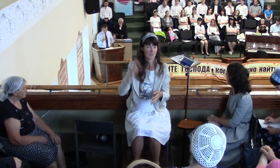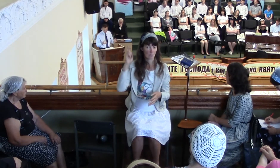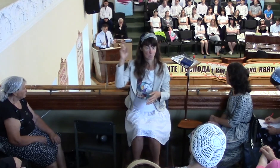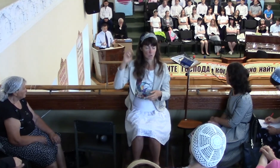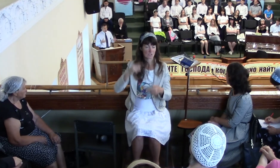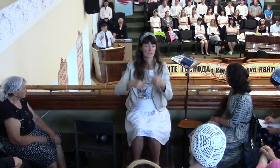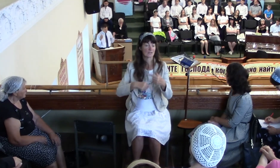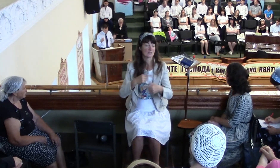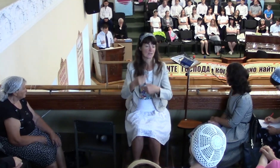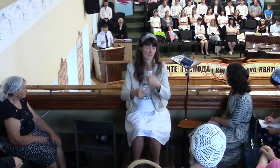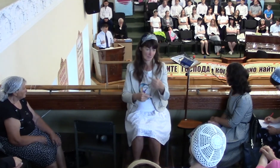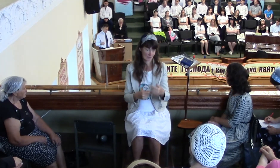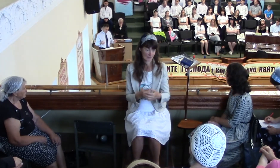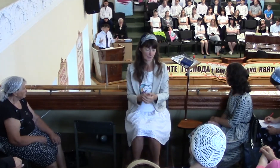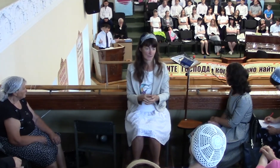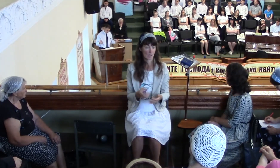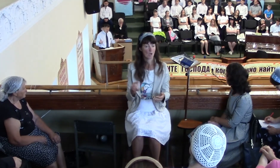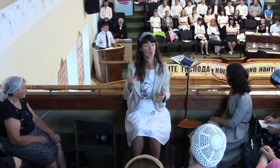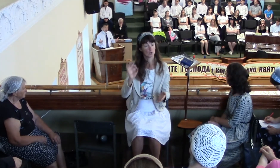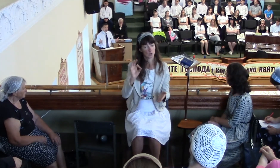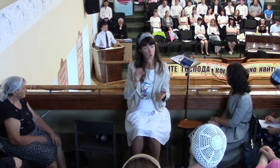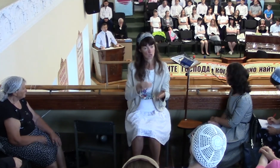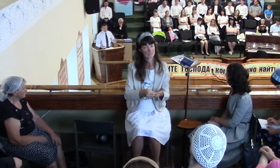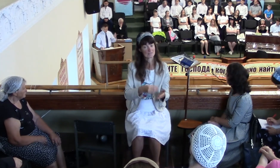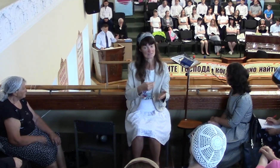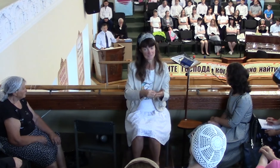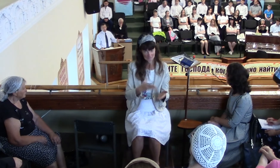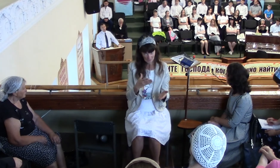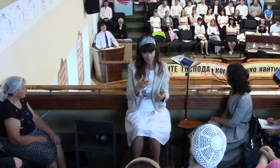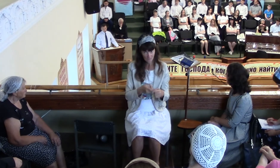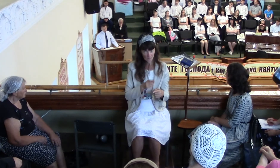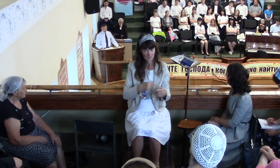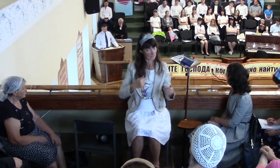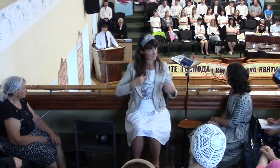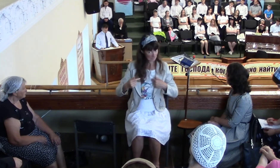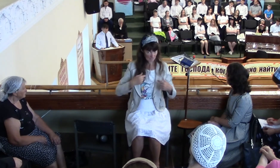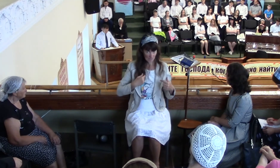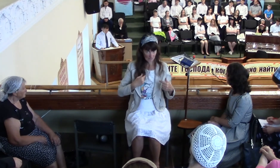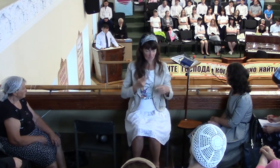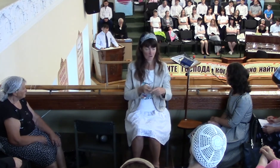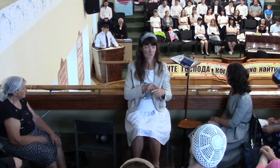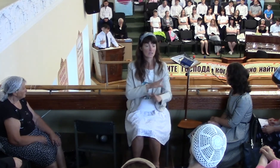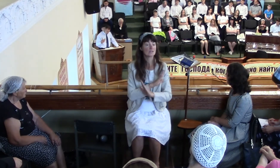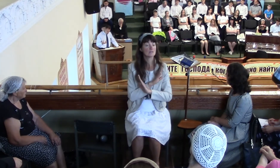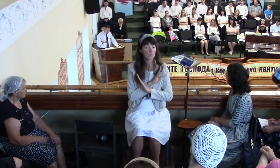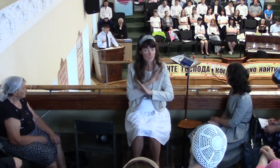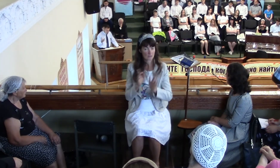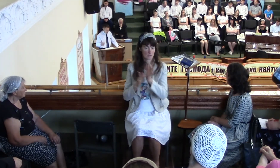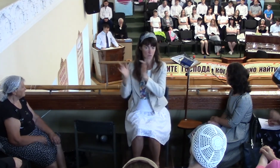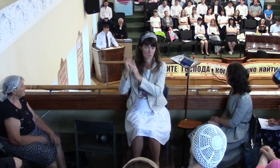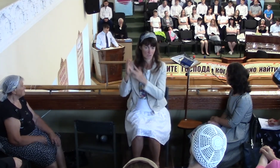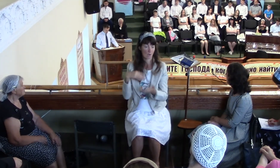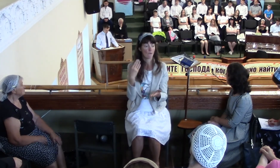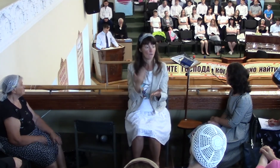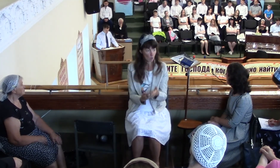Но плата, но цена – это страдание, это смерть Иисуса Христа. Вот поэтому мы